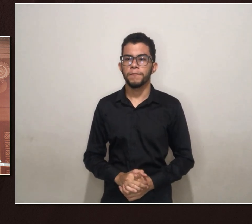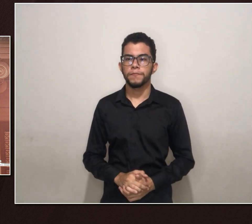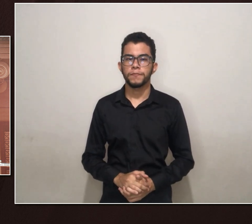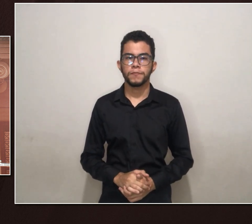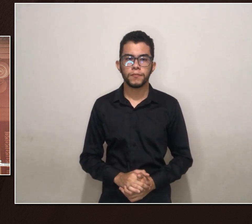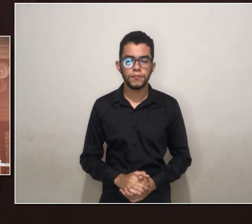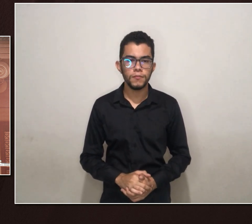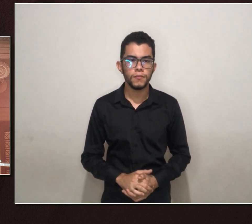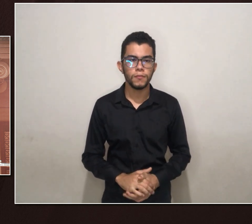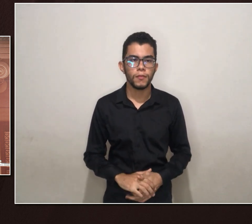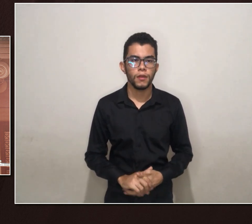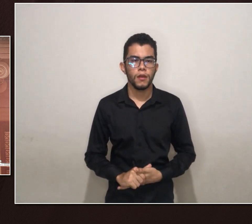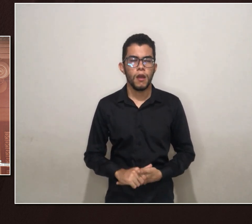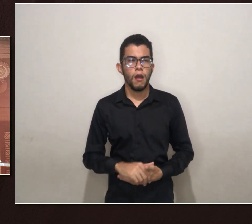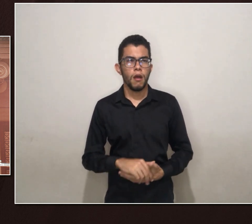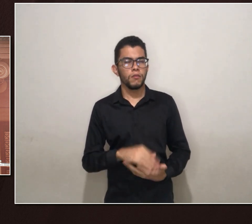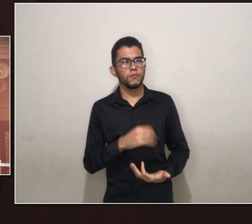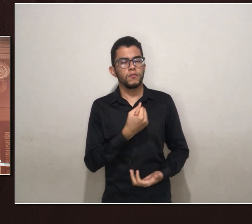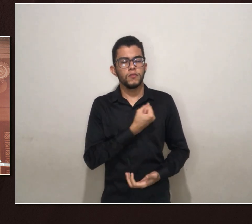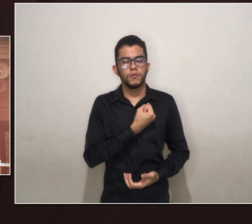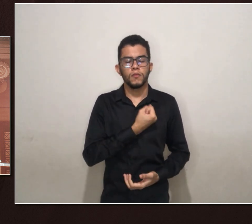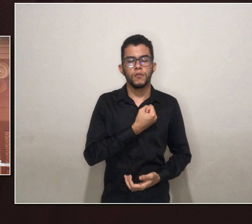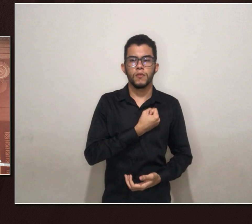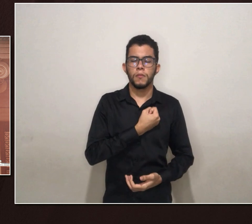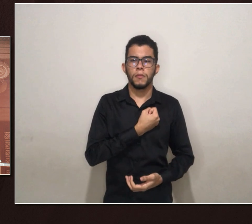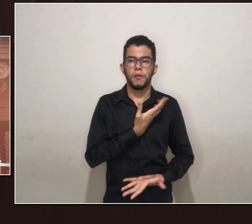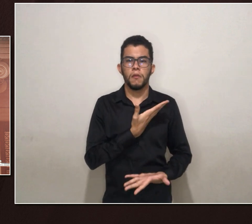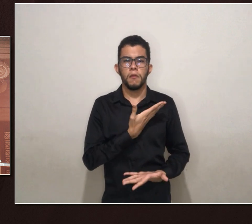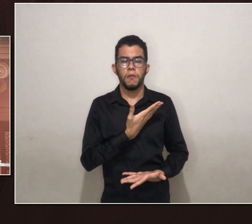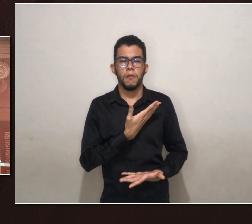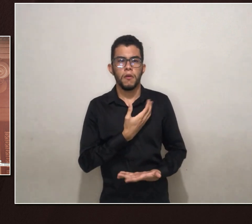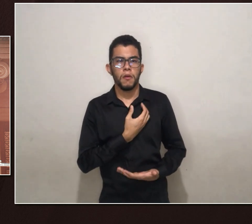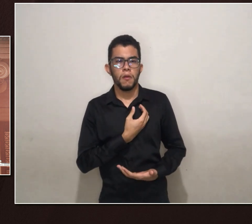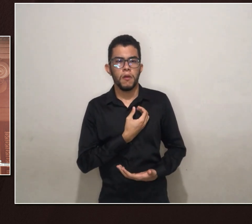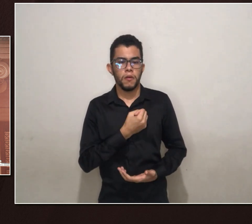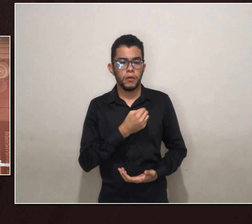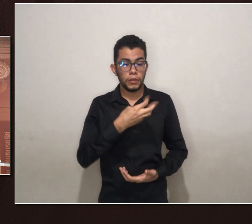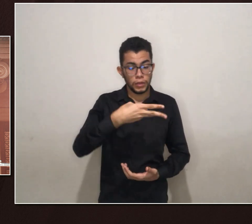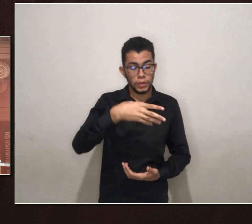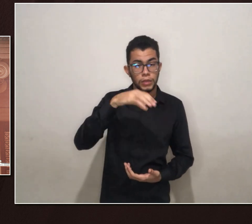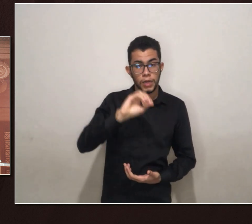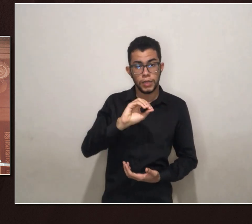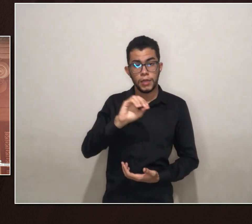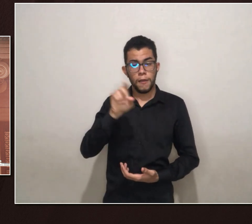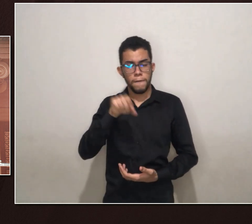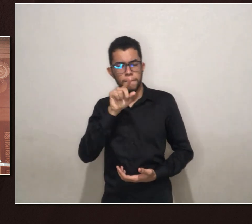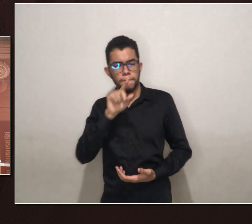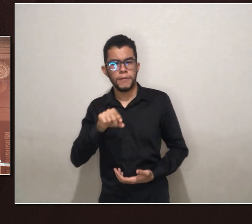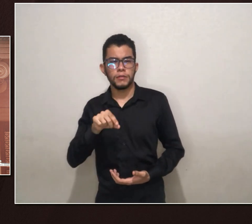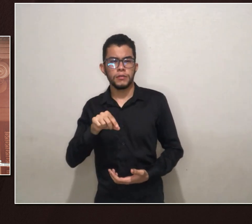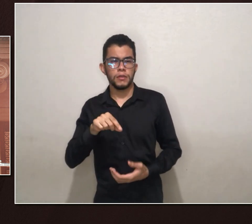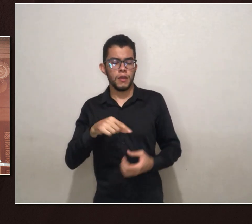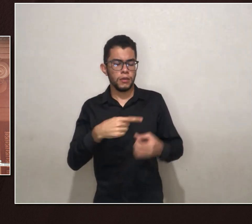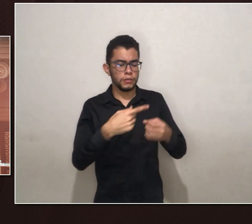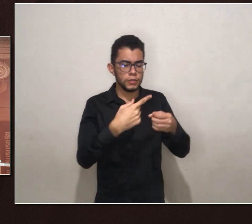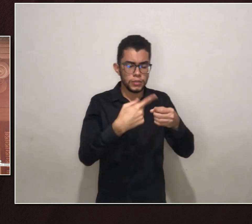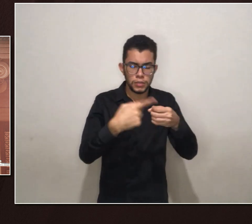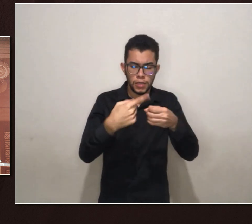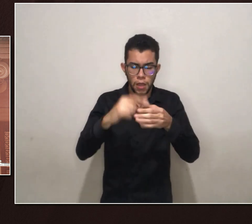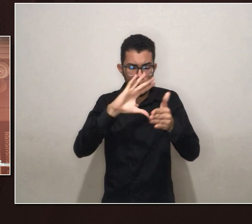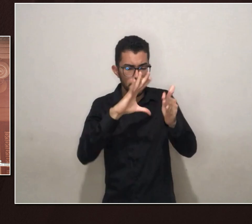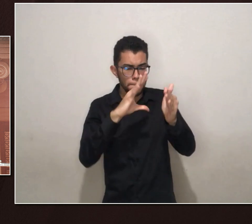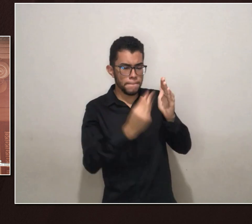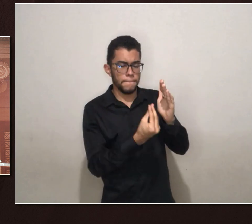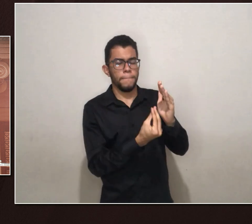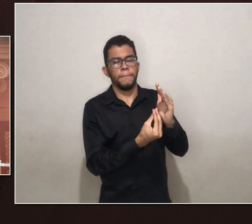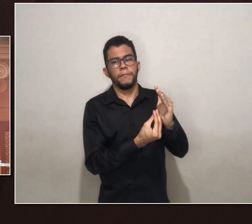mas se você multiplicar por 30, cada igreja dessas, né, tiver em média 30,